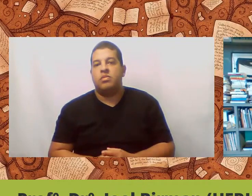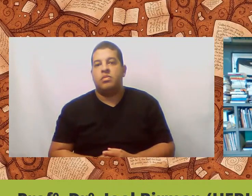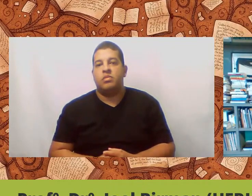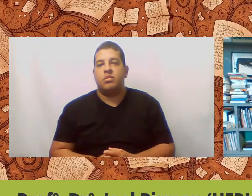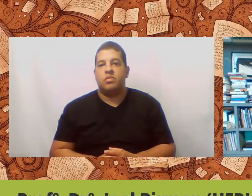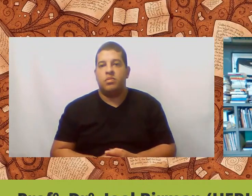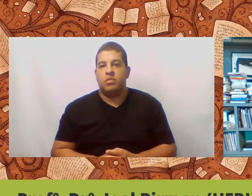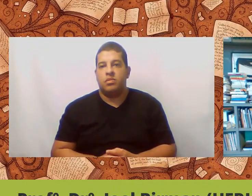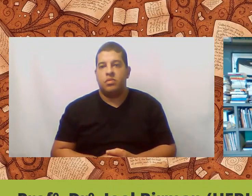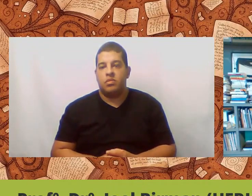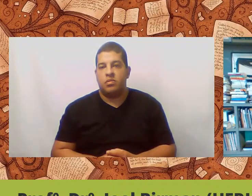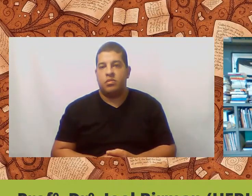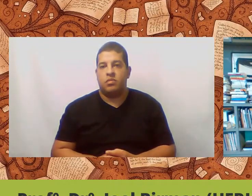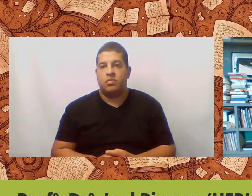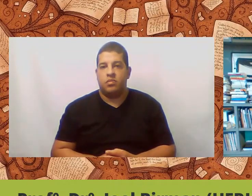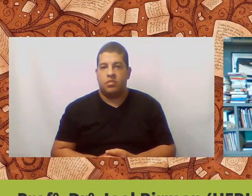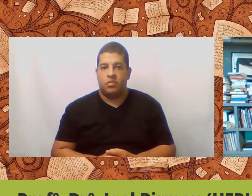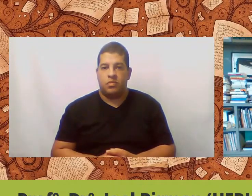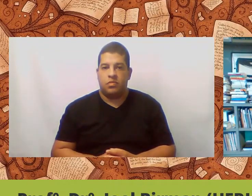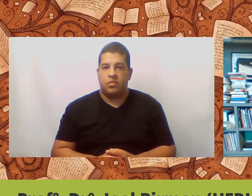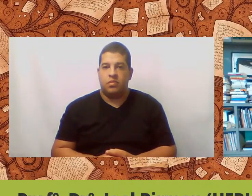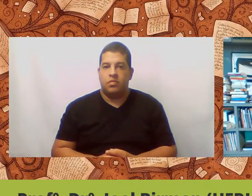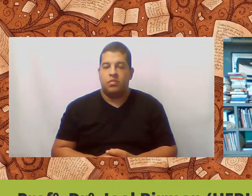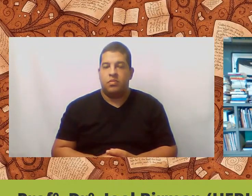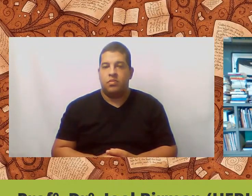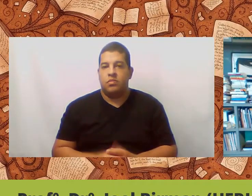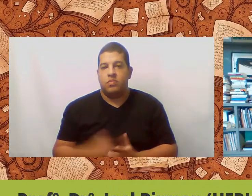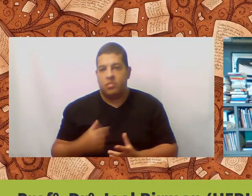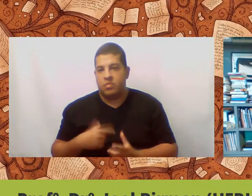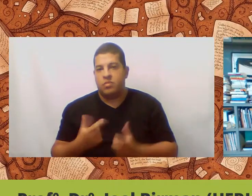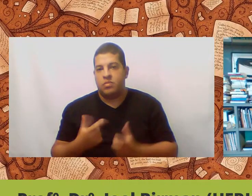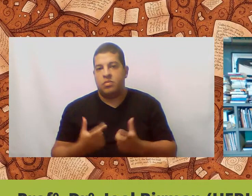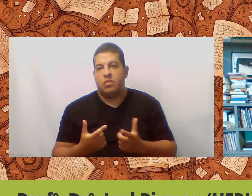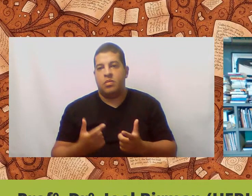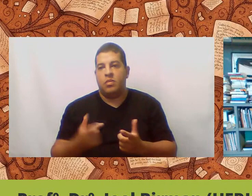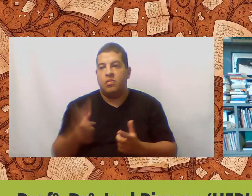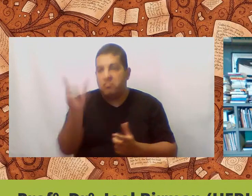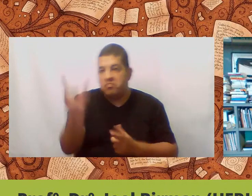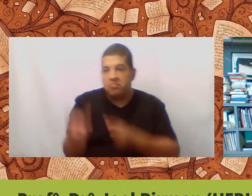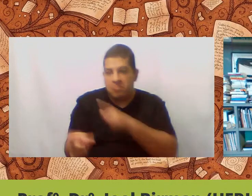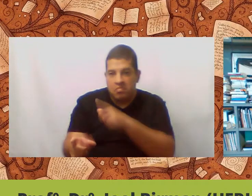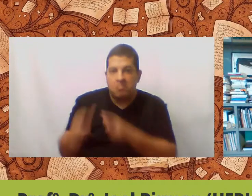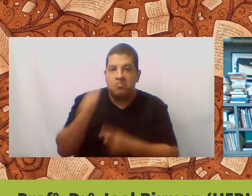Que recobrem diferentes espaços da condição feminina, né?